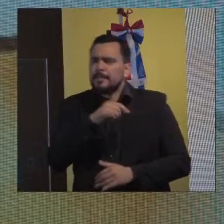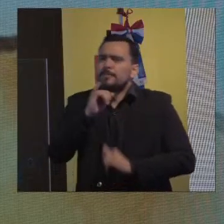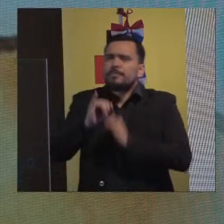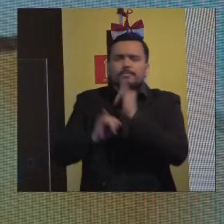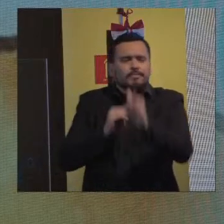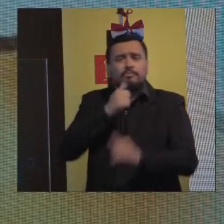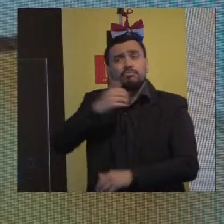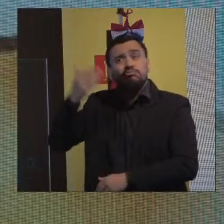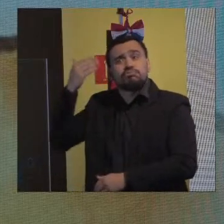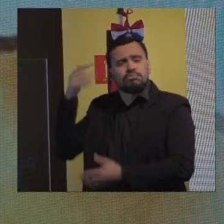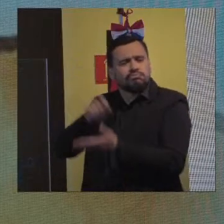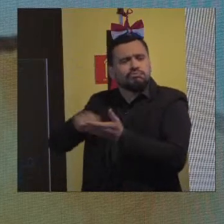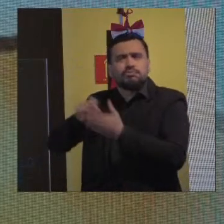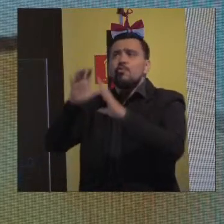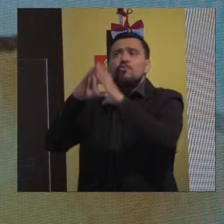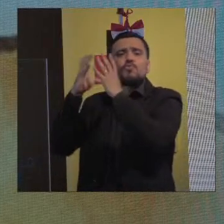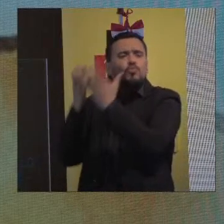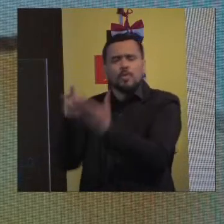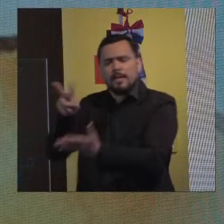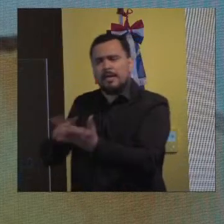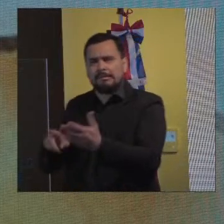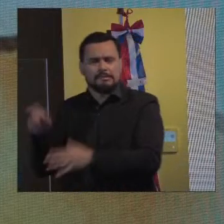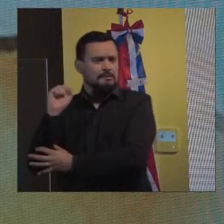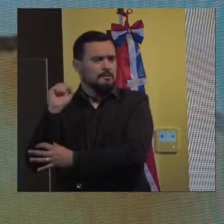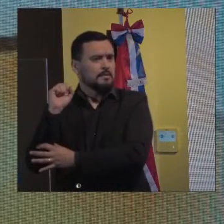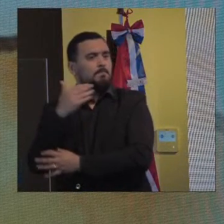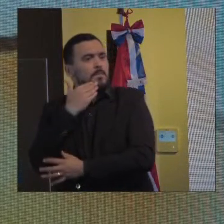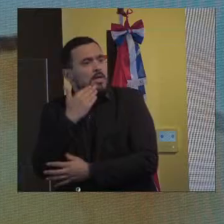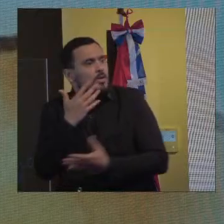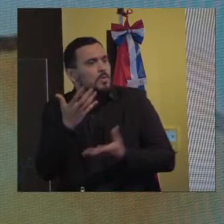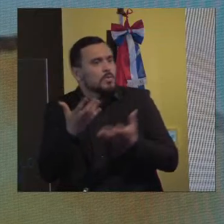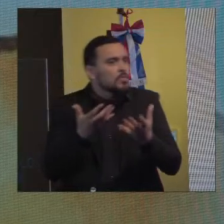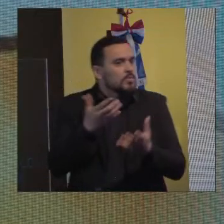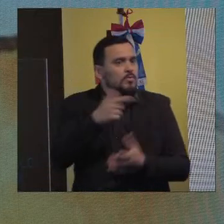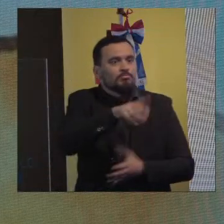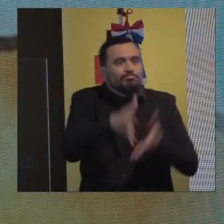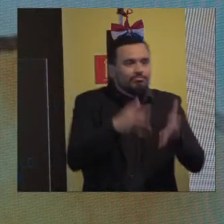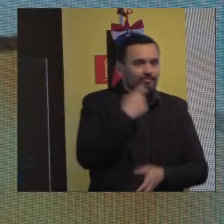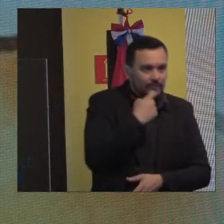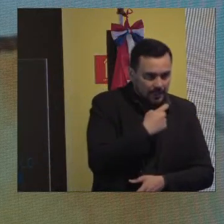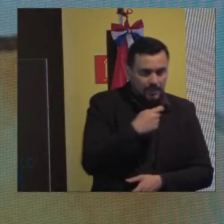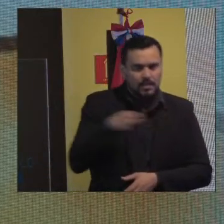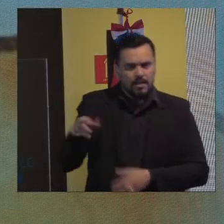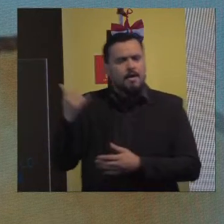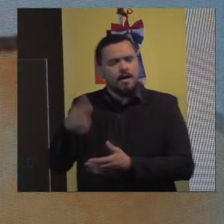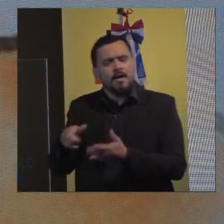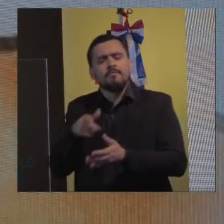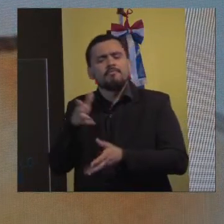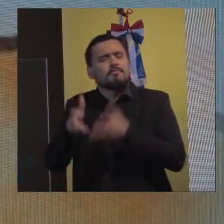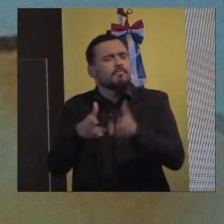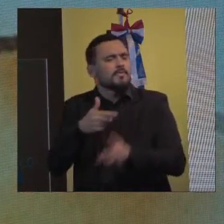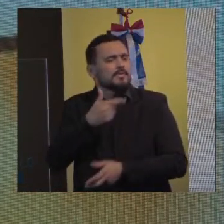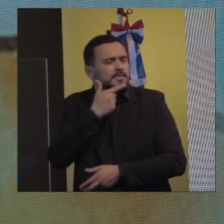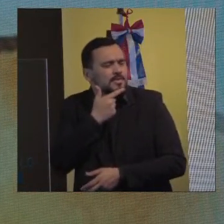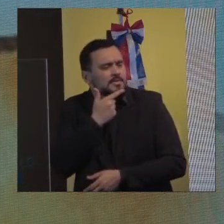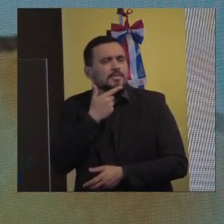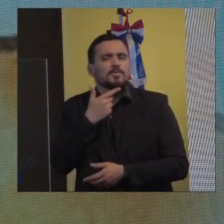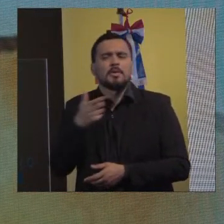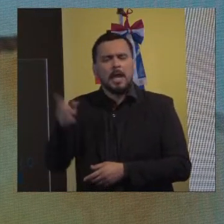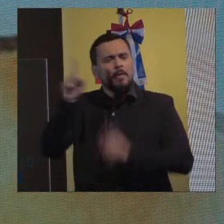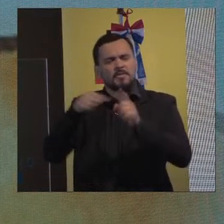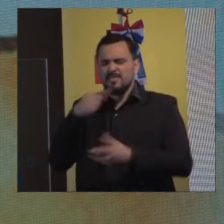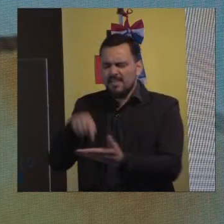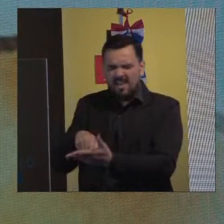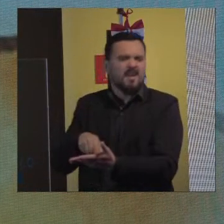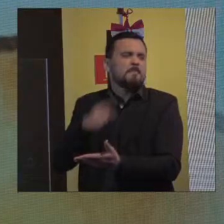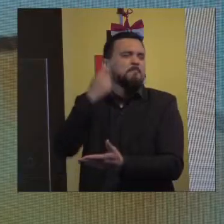la literatura universal. Debido a su estilo sencillo y directo, se lo ha considerado un libro para niños.